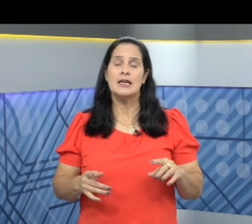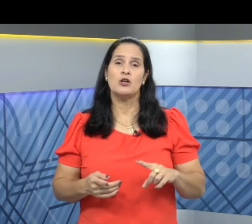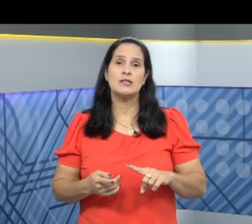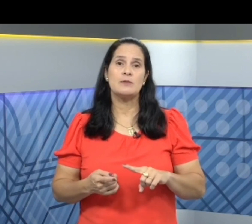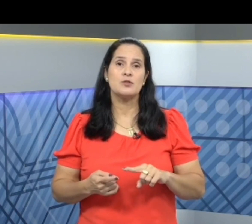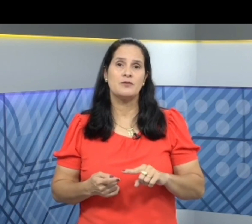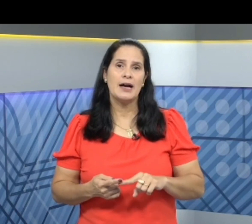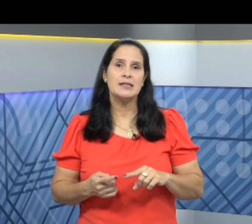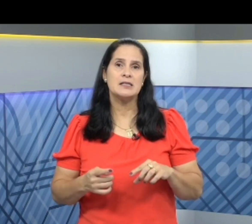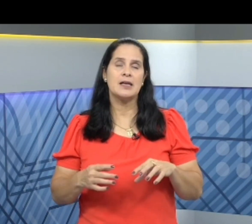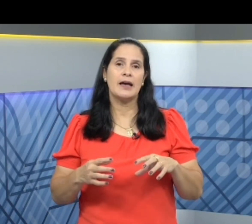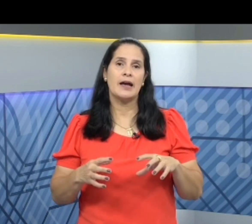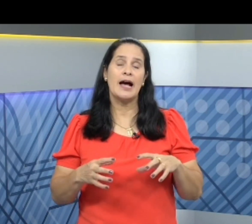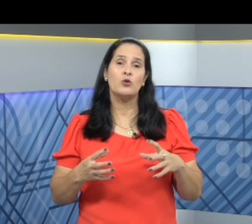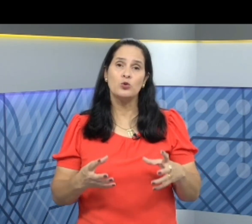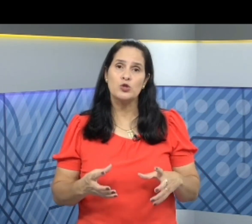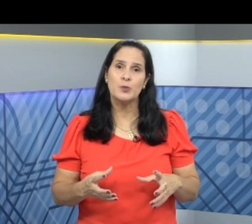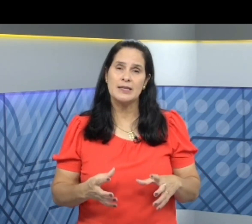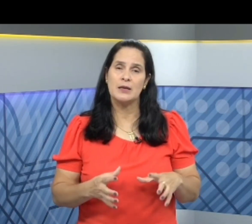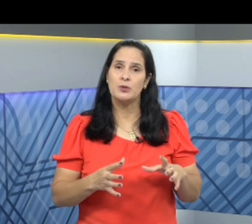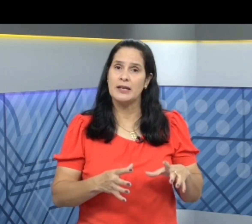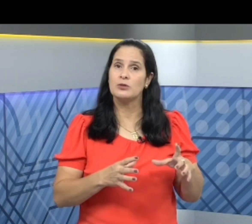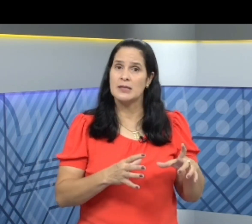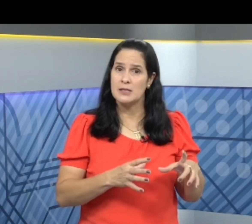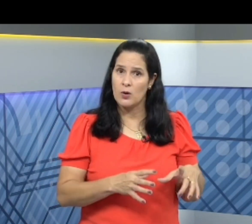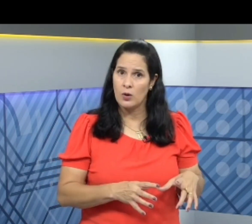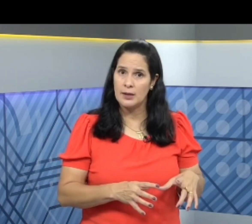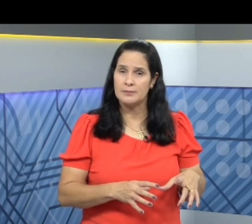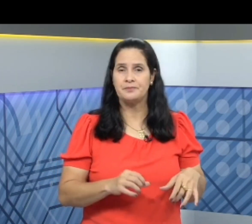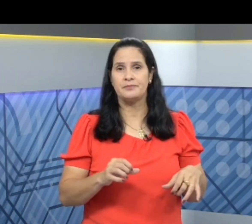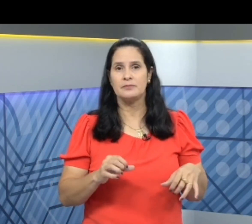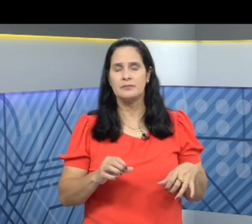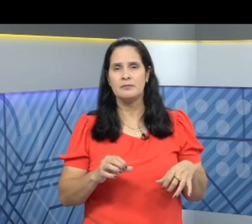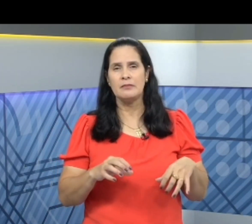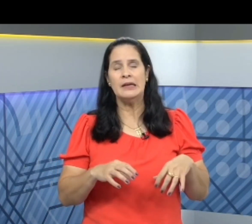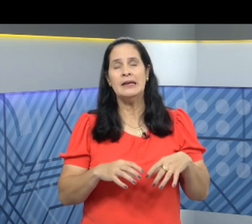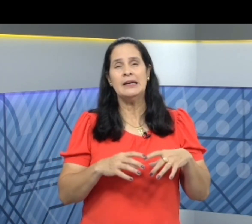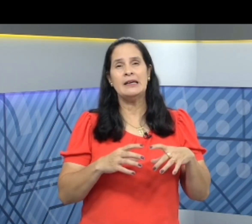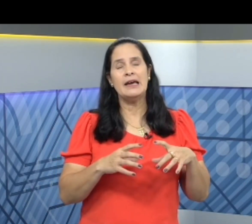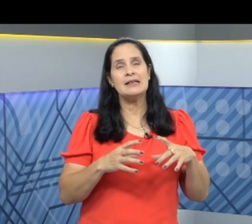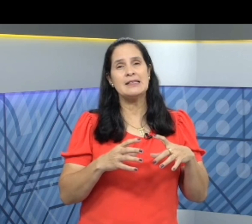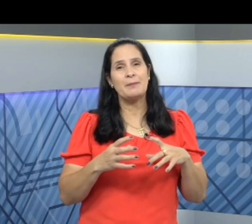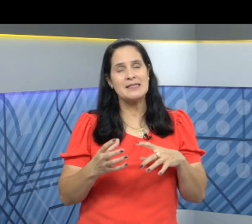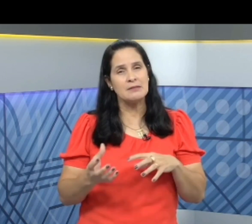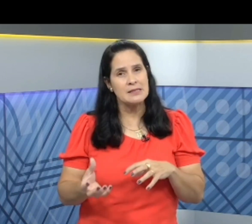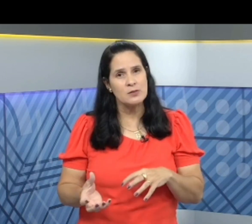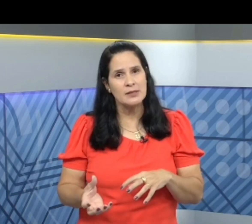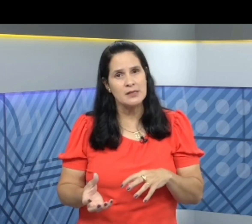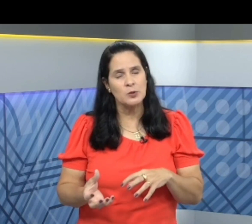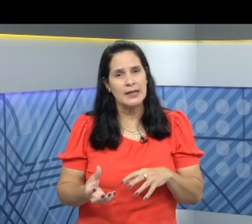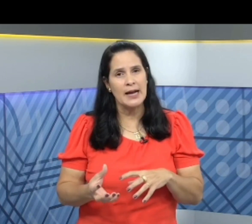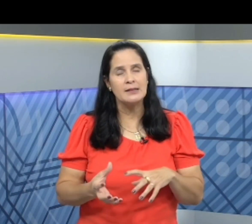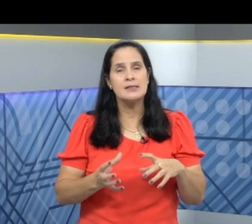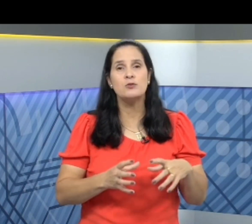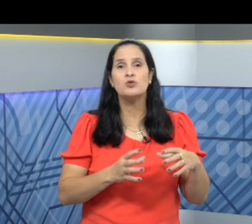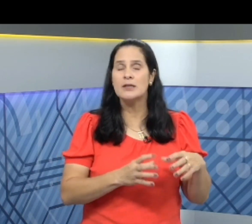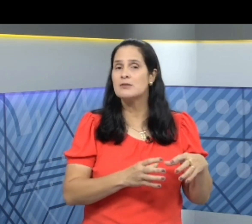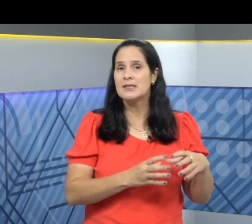nós temos vários alunos, por exemplo, dentro da escola, que eles apresentam essa surdez moderada e estão estudando em sala